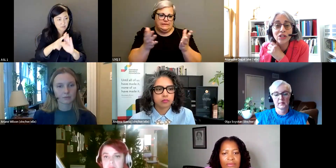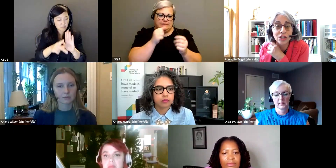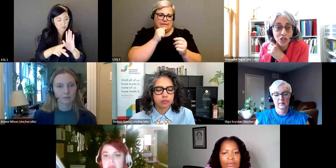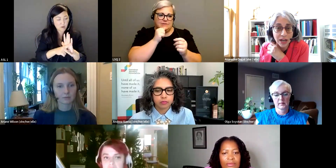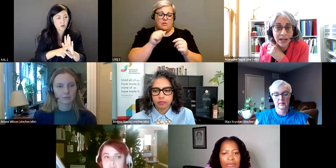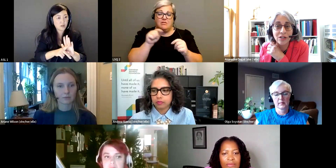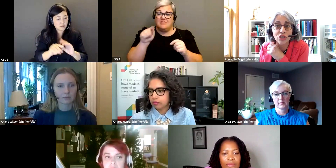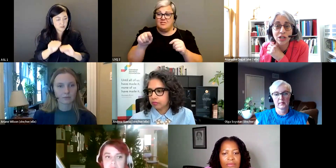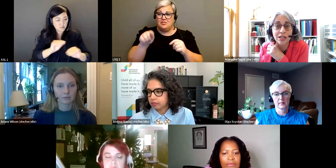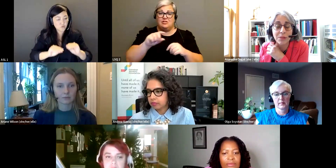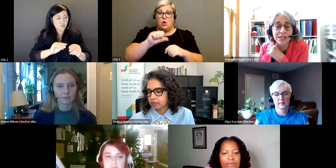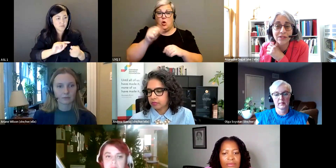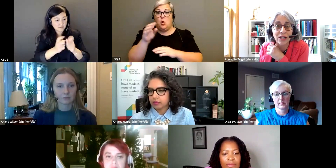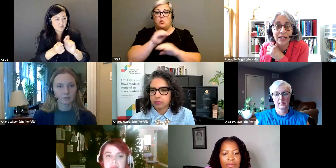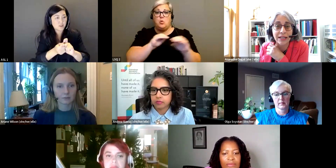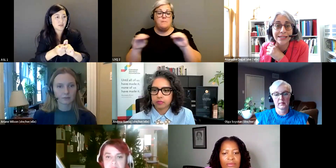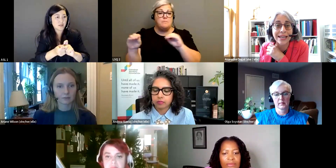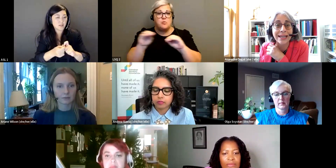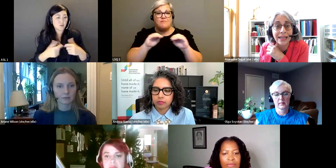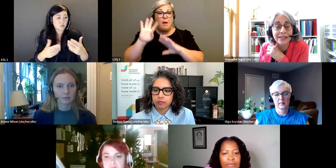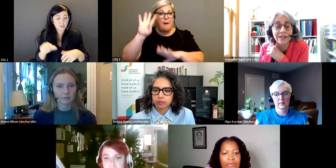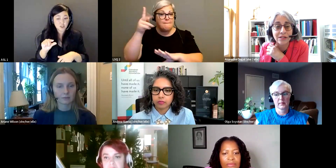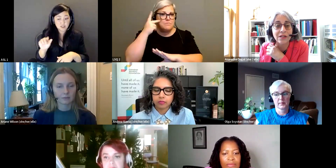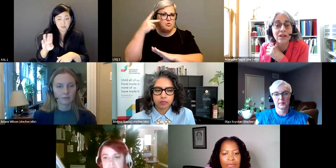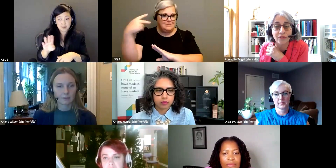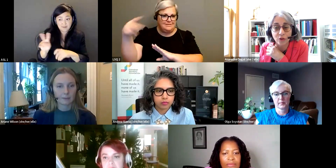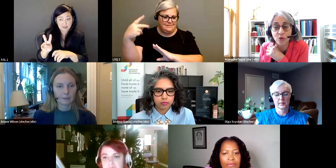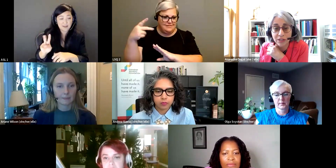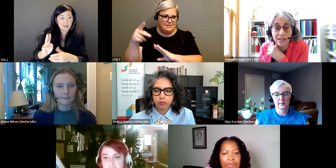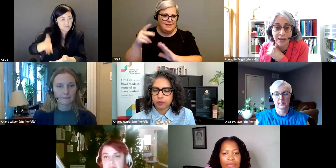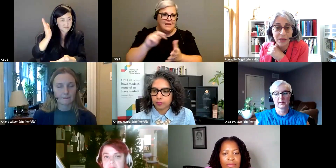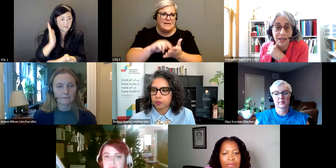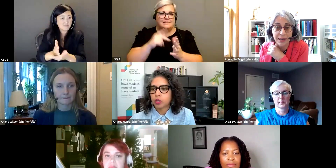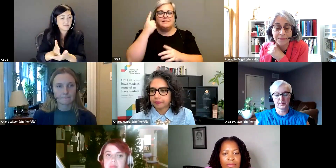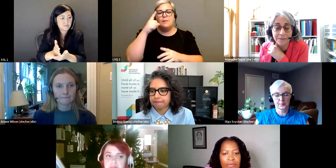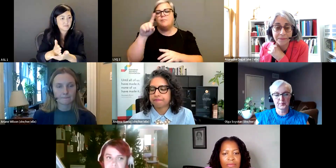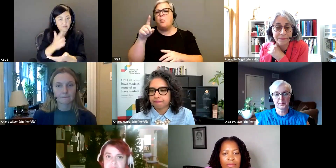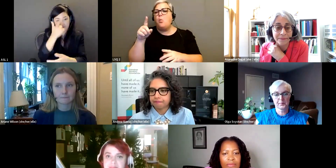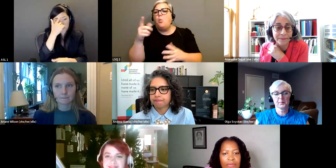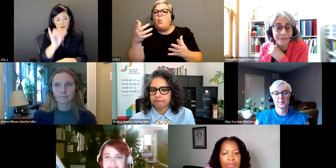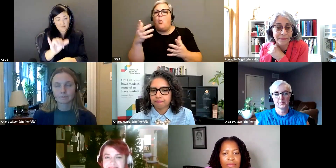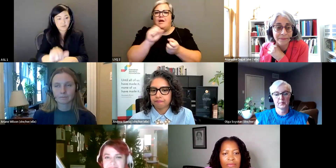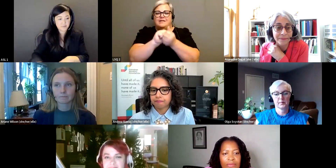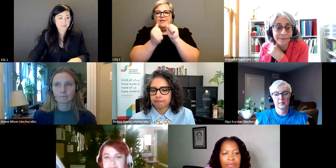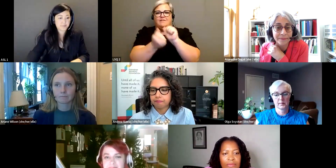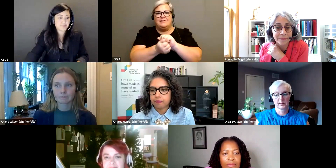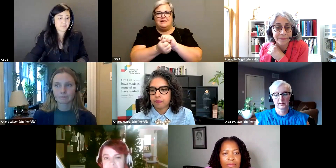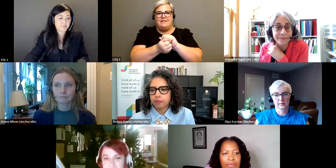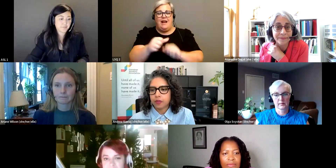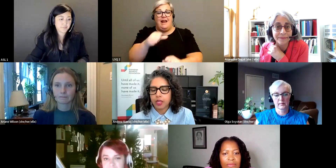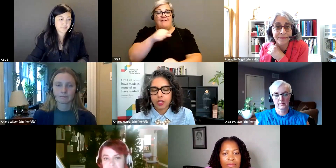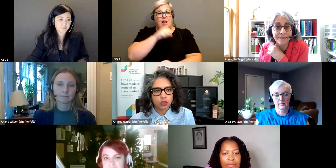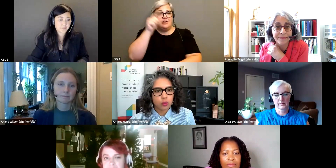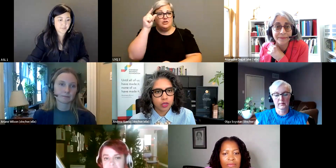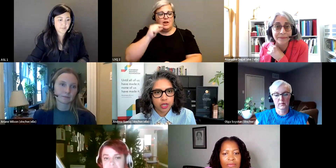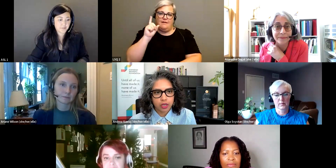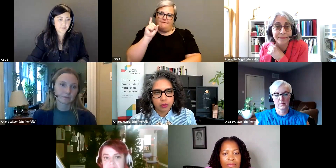qui est un autre mouvement de politique qui vise à transformer la violence genrée pour y mettre fin.